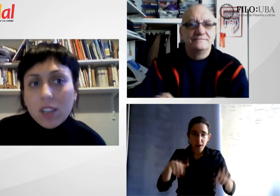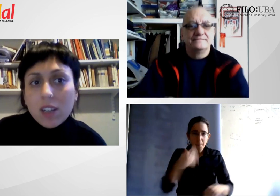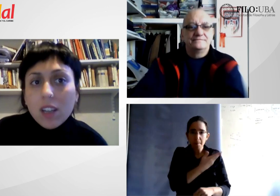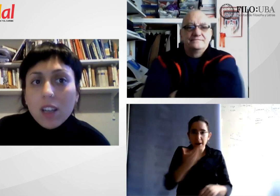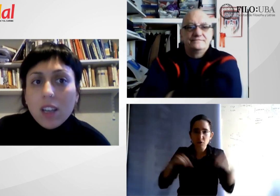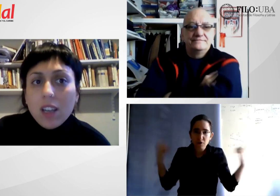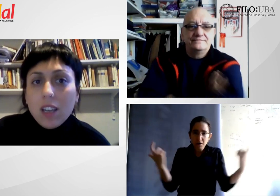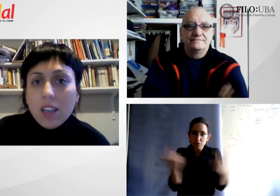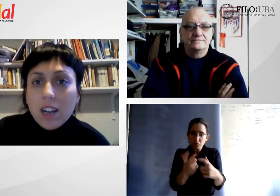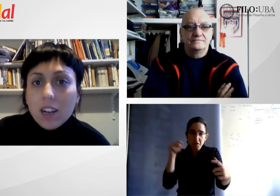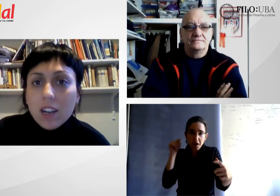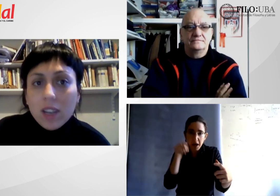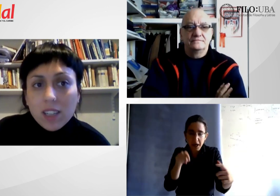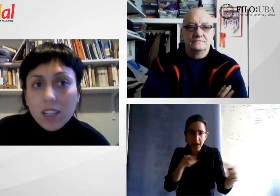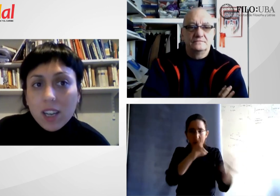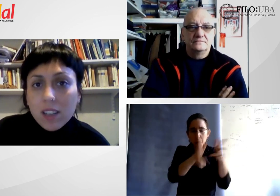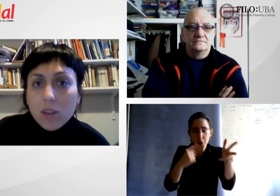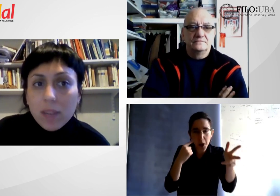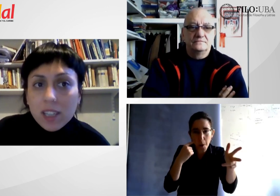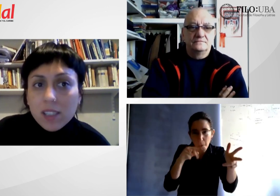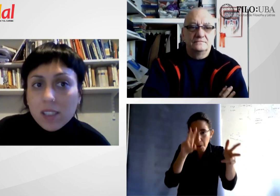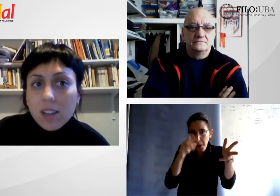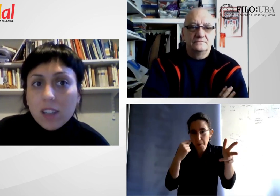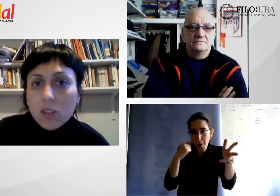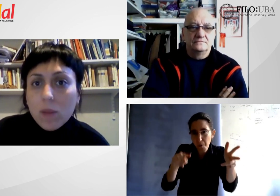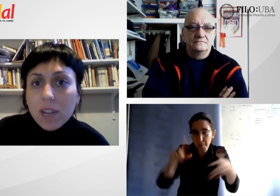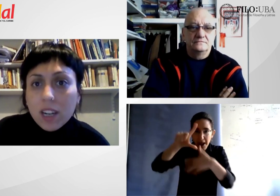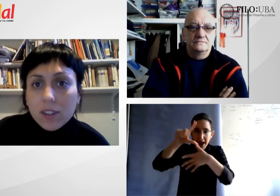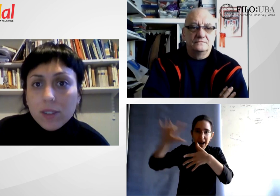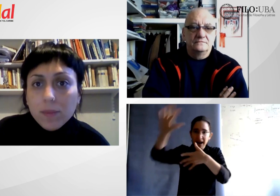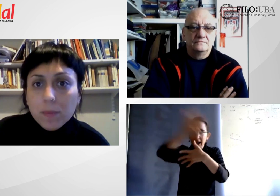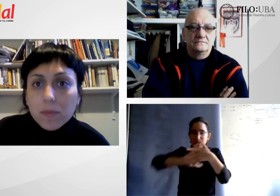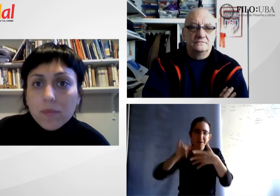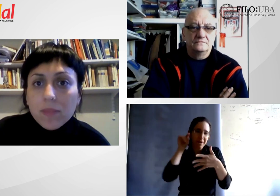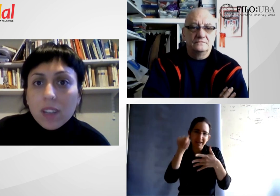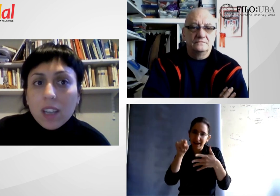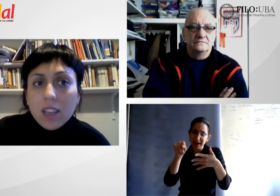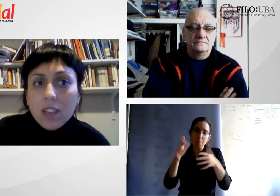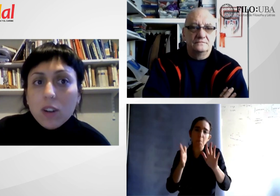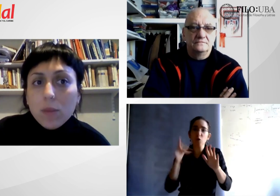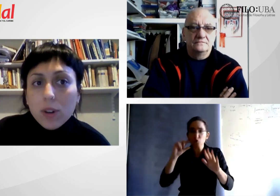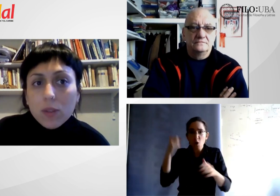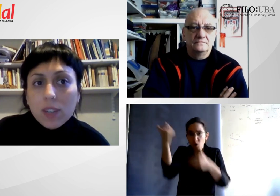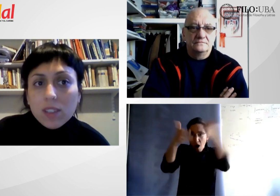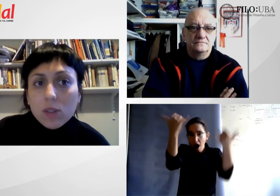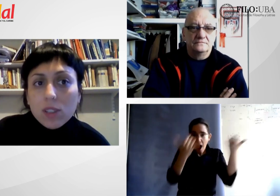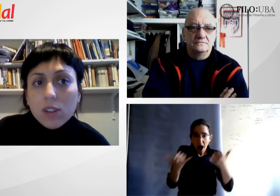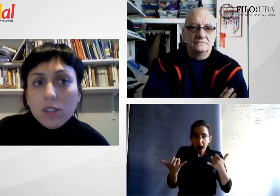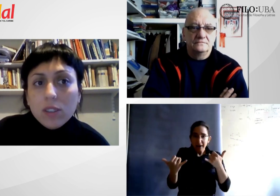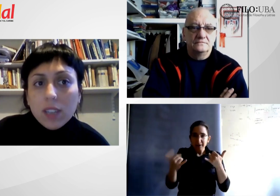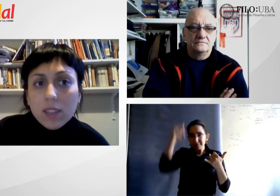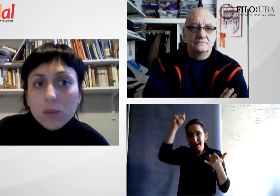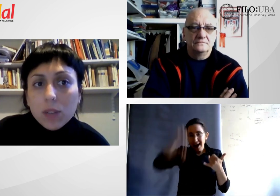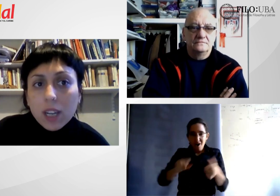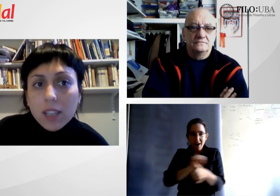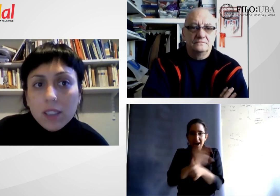desconocen la lengua de señas de los países en Latinoamérica, ¿no? Y cómo en una situación